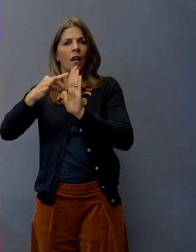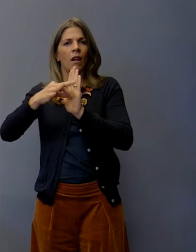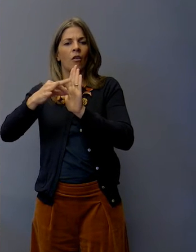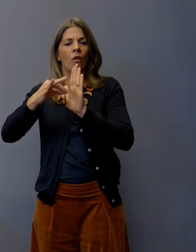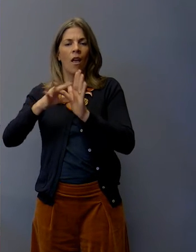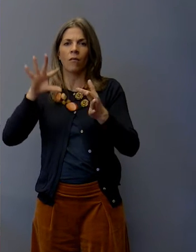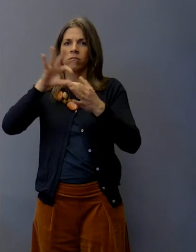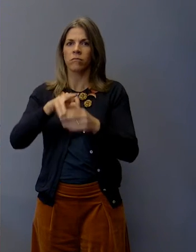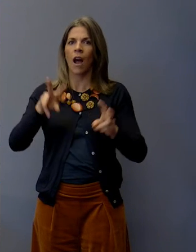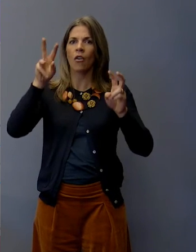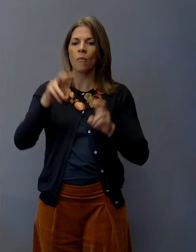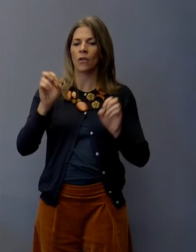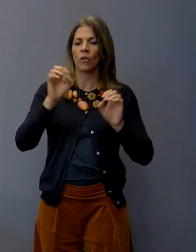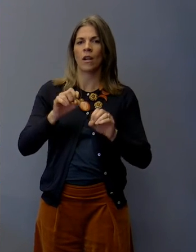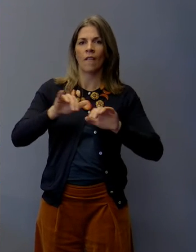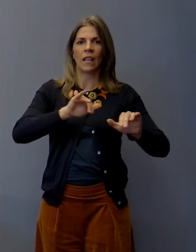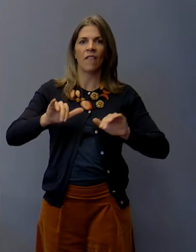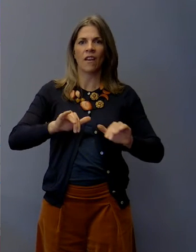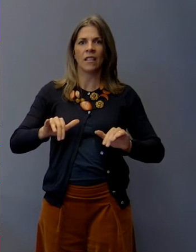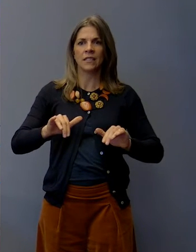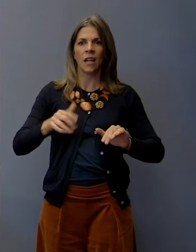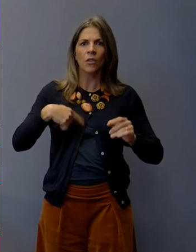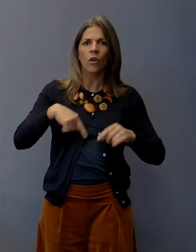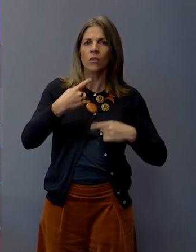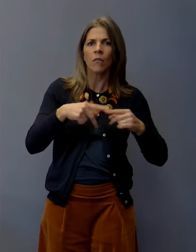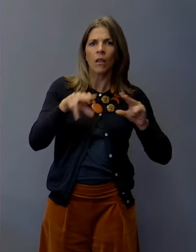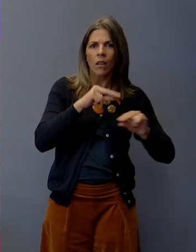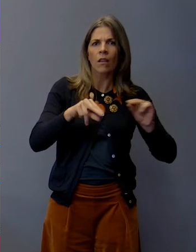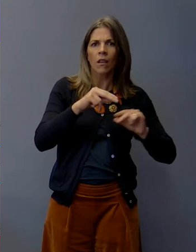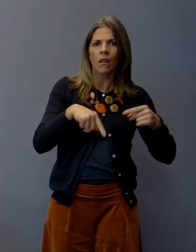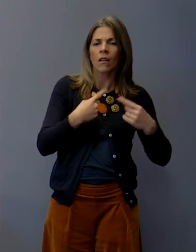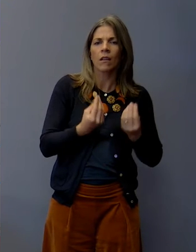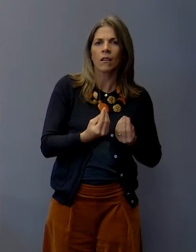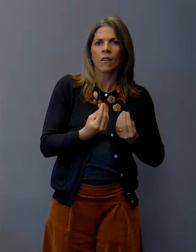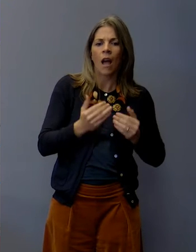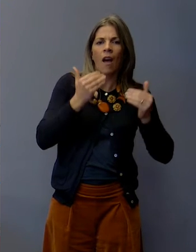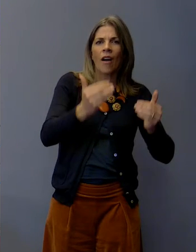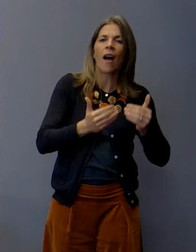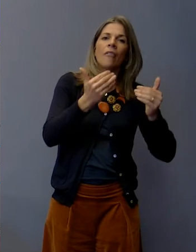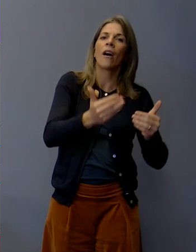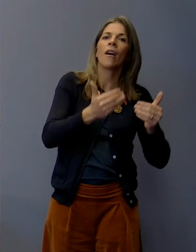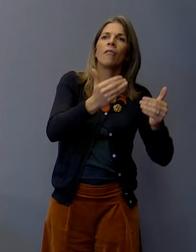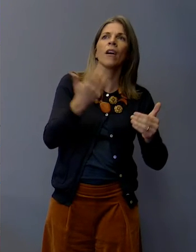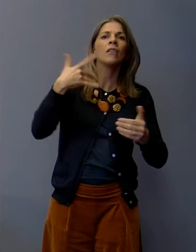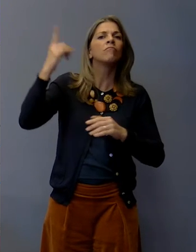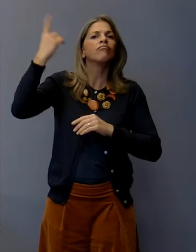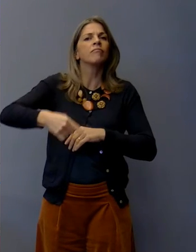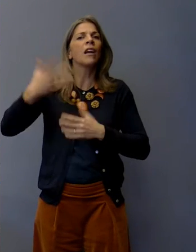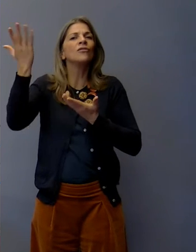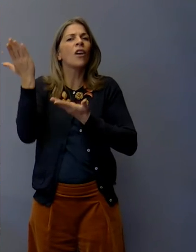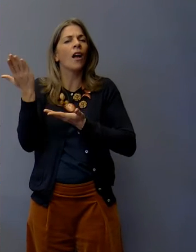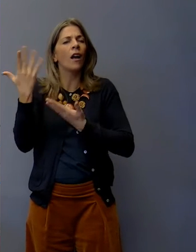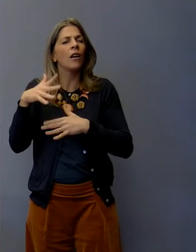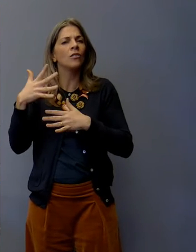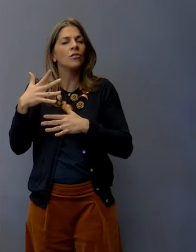parliamo e poi rimandiamo all'anno successivo il raggiungimento degli obiettivi è giunto momento come posso dire di trovare delle soluzioni